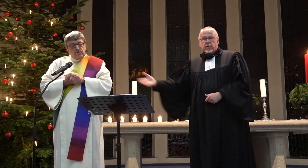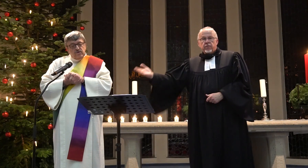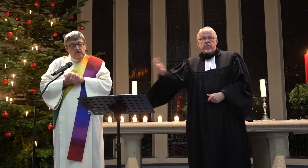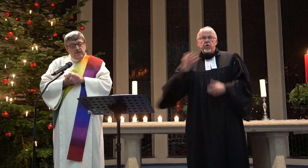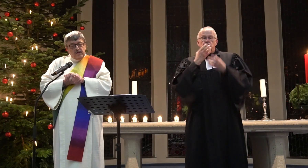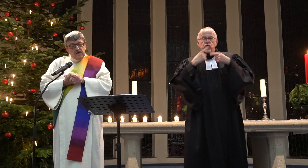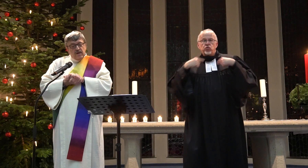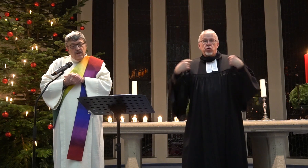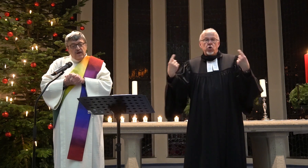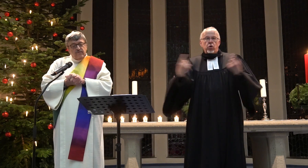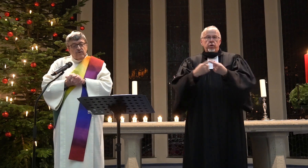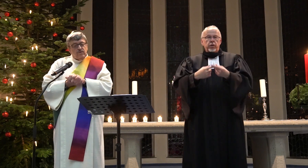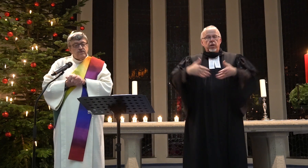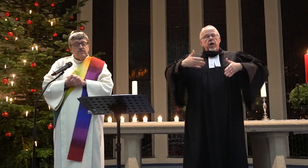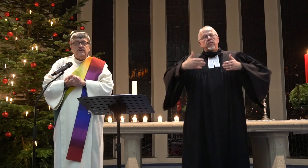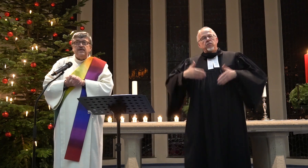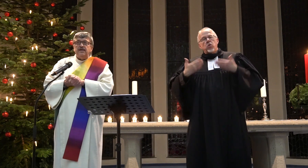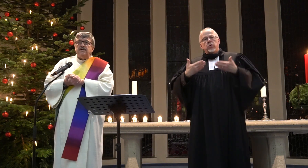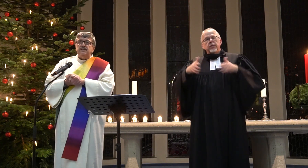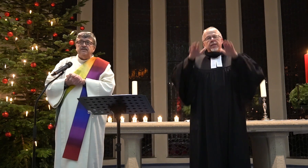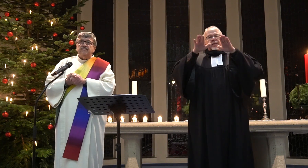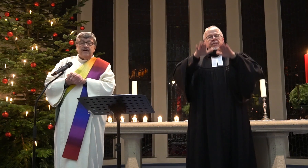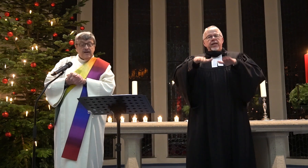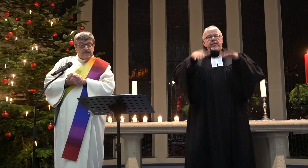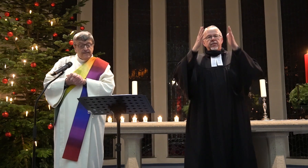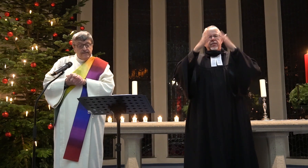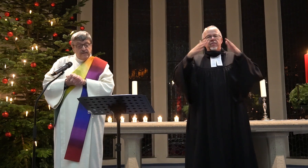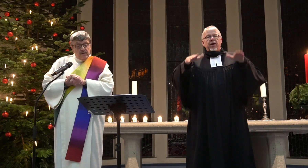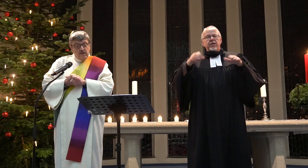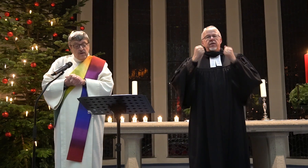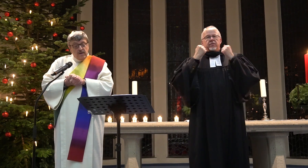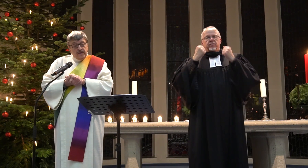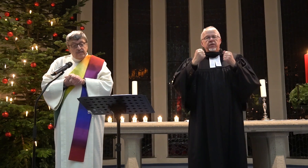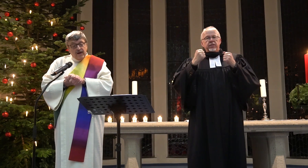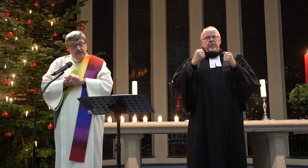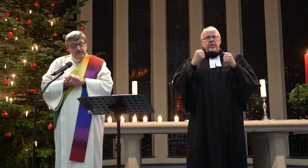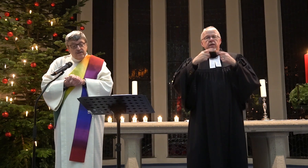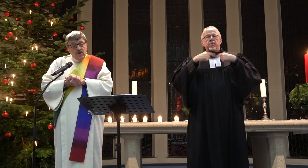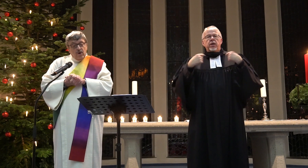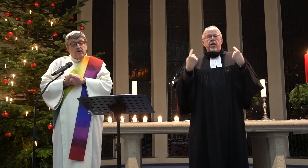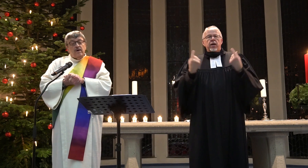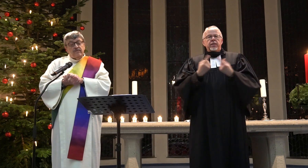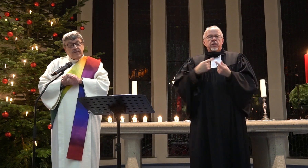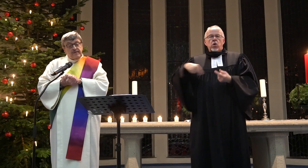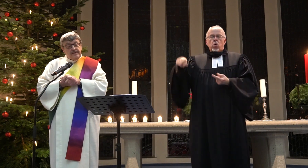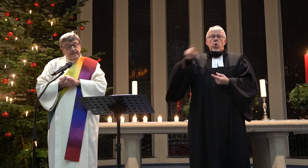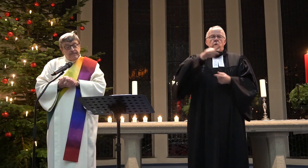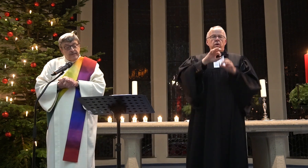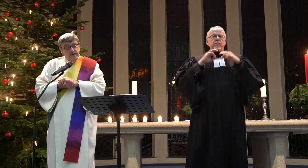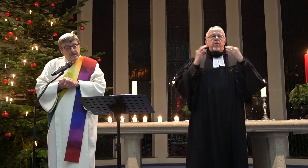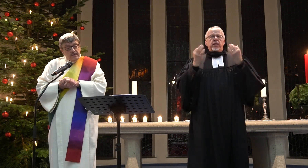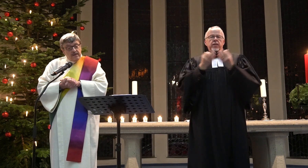Wir wünschen euch ein frohes und gesegnetes Weihnachten im Kreis eurer